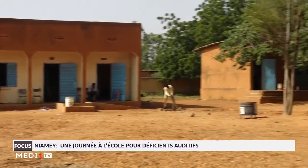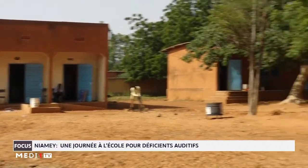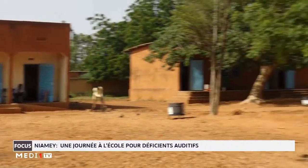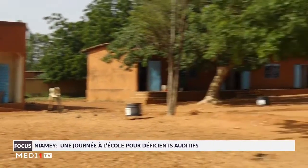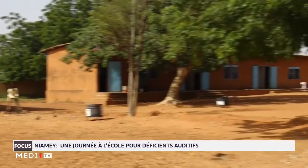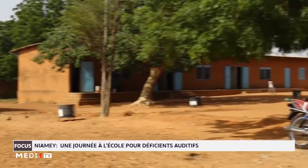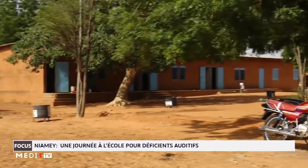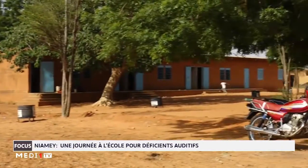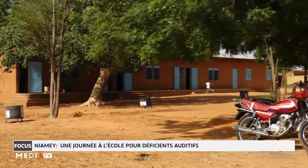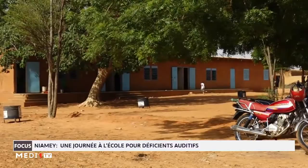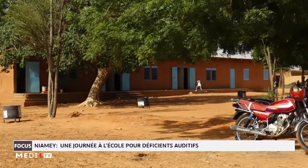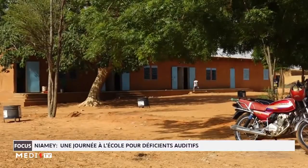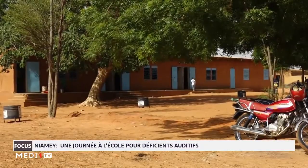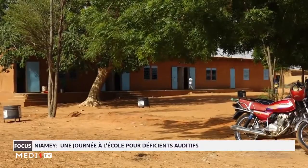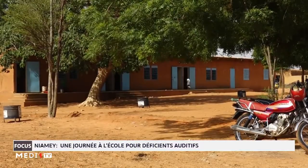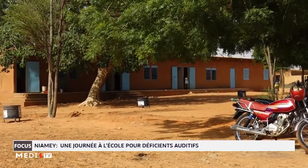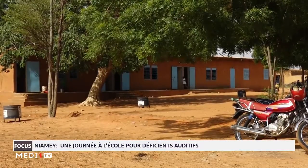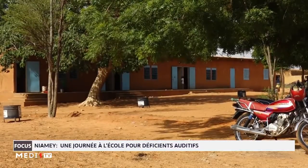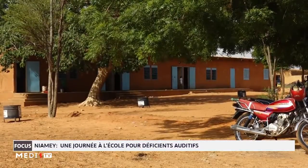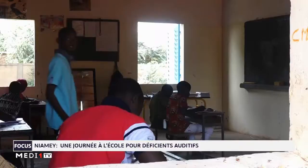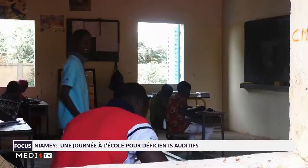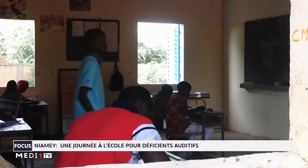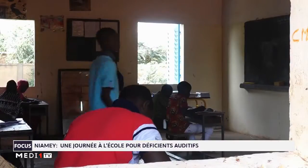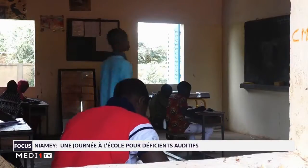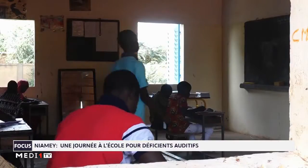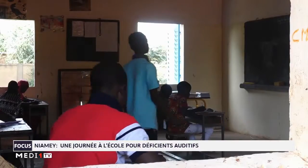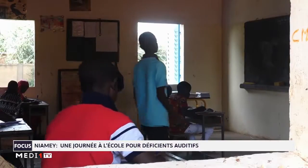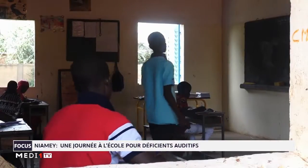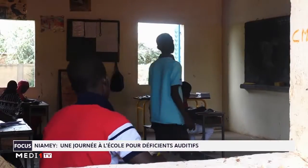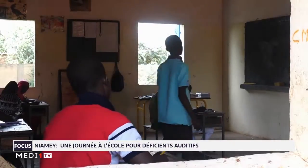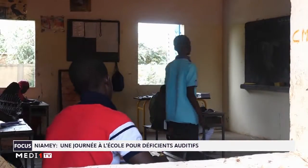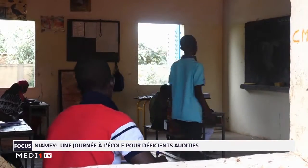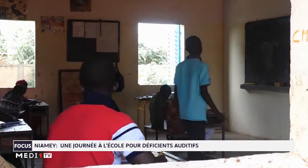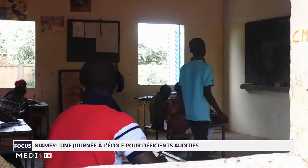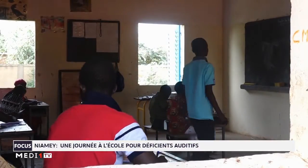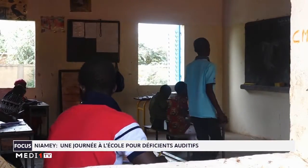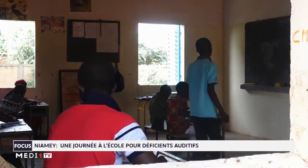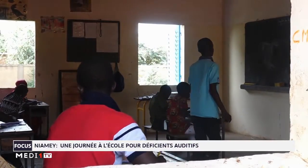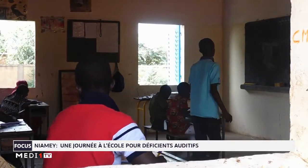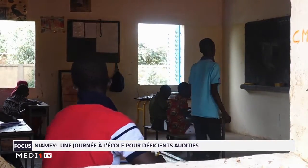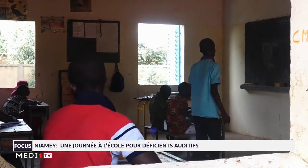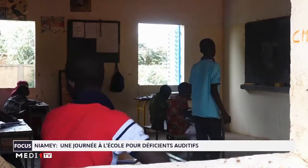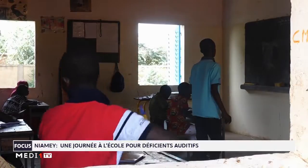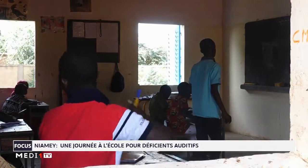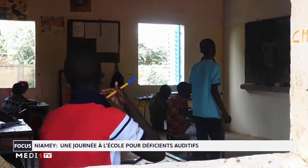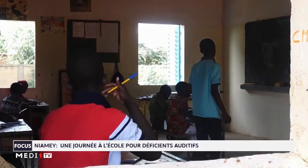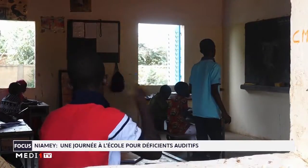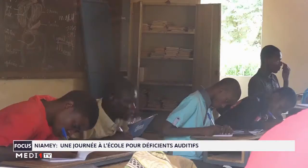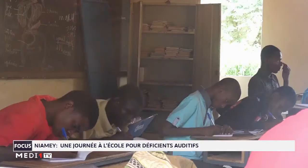Il est 11h et dans la cour de l'école, aucun bruit, de même que dans les salles de classe. Ici, les enseignements dispensés sont les mêmes